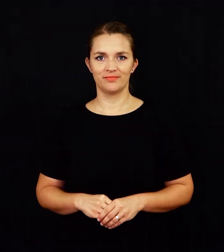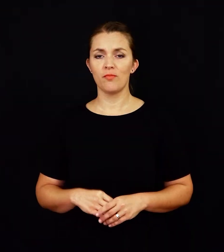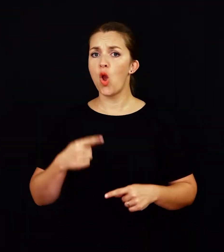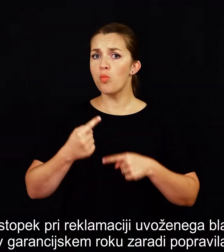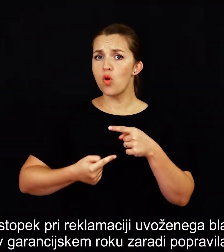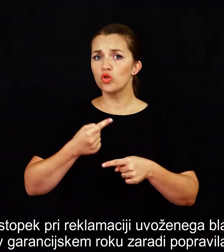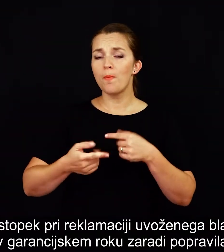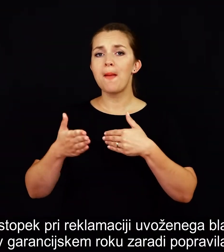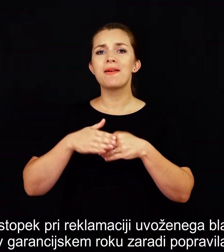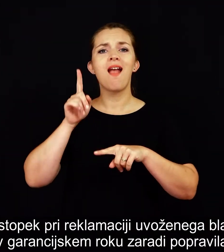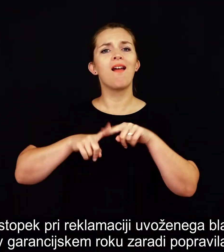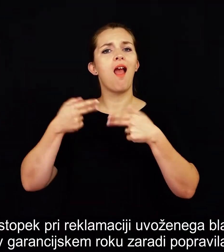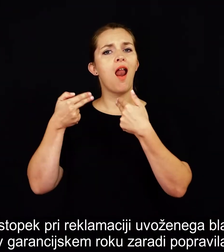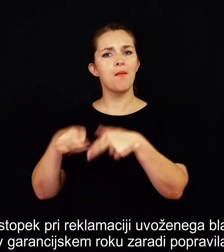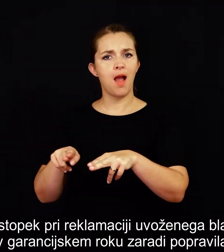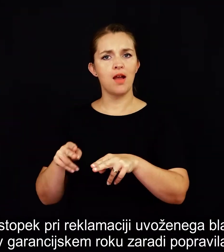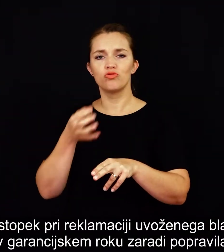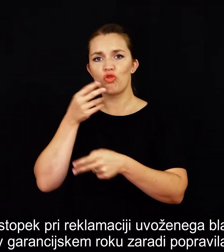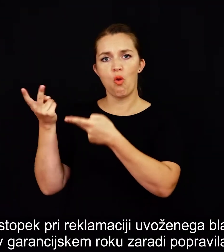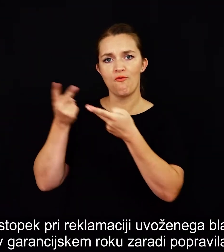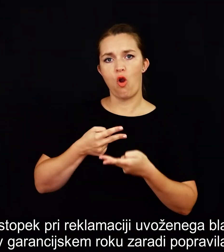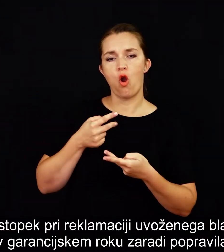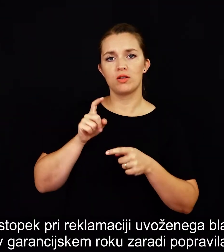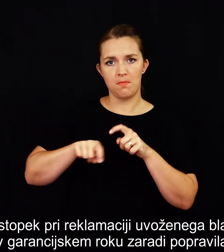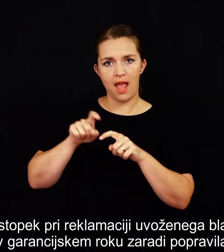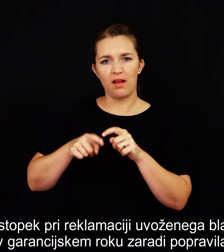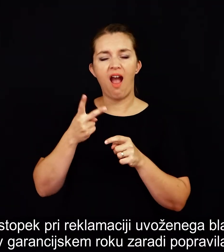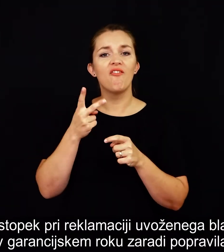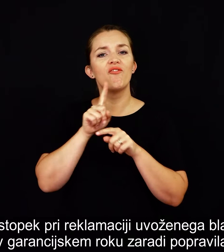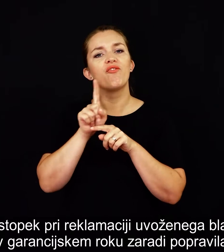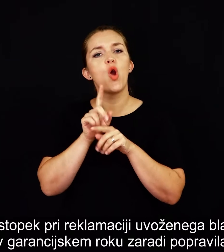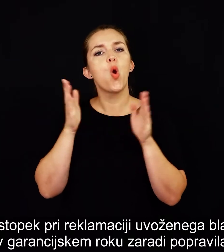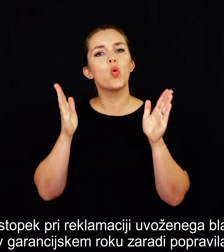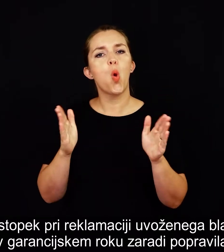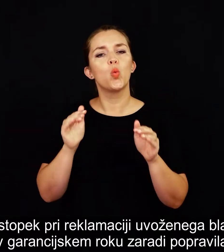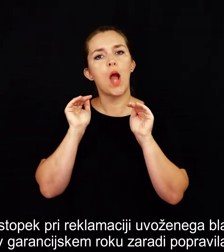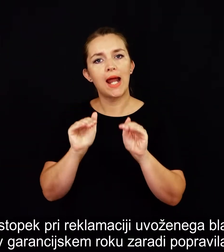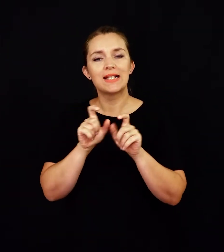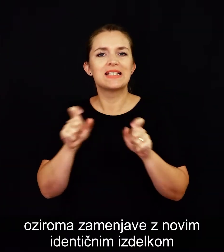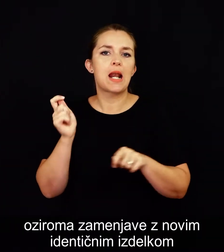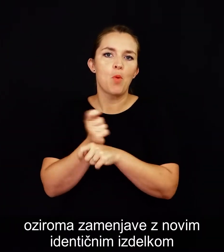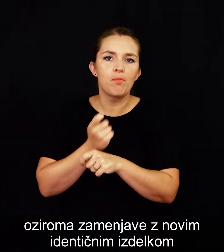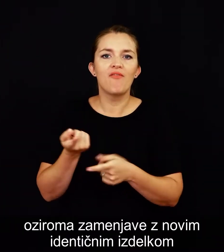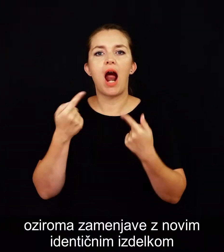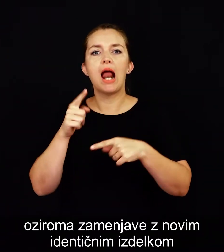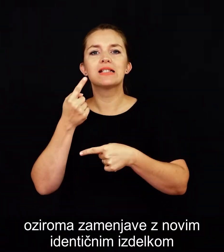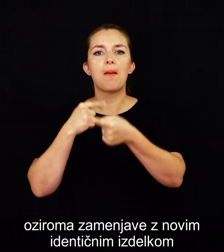Postopek pri reklamaciji uvoženega blaga v garancijskem roku zaradi popravila oziroma zamenjave z